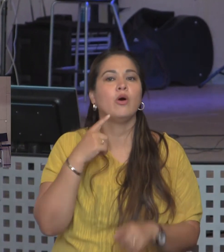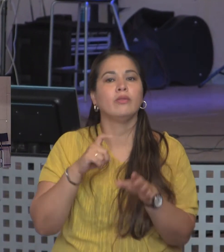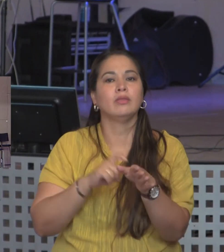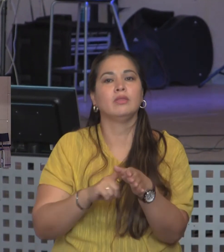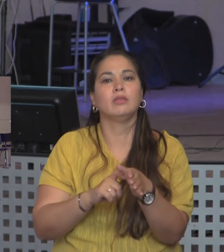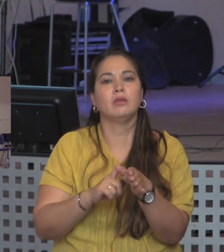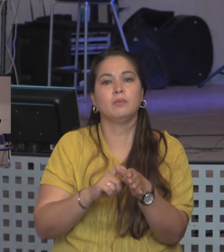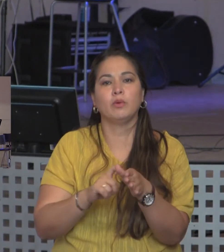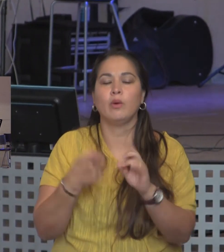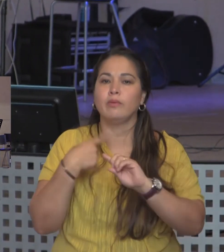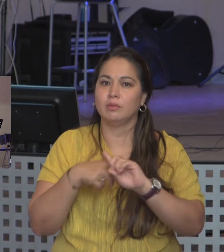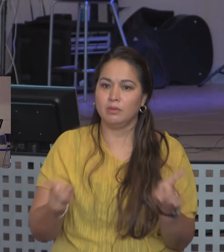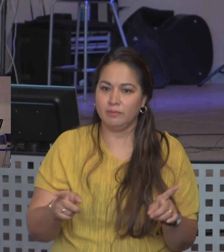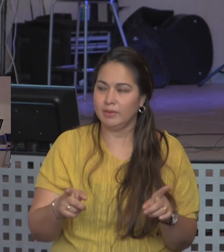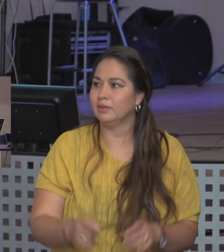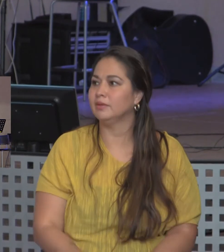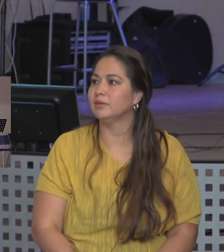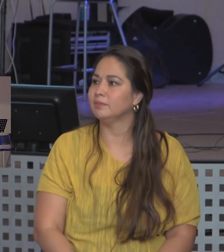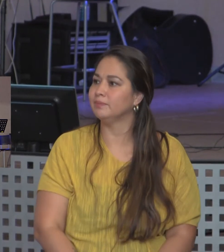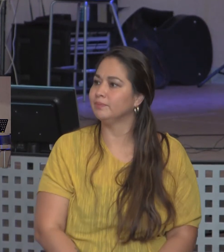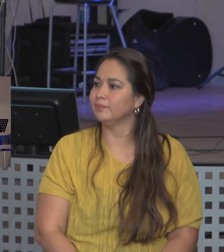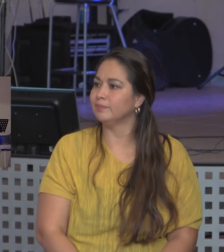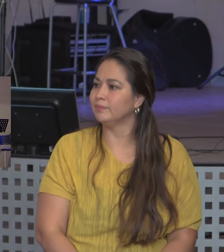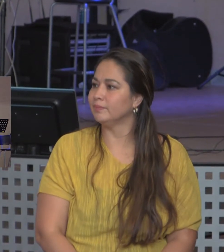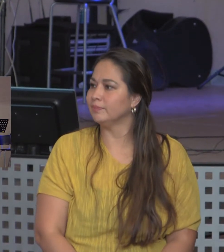Y así el resto de animales te lo puedes